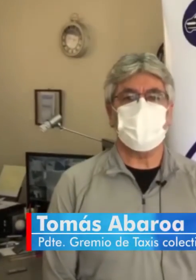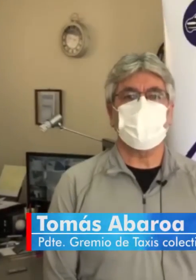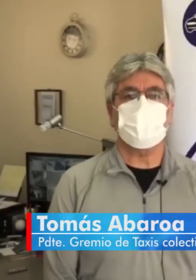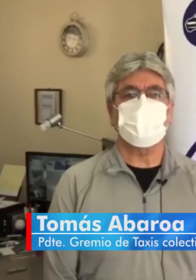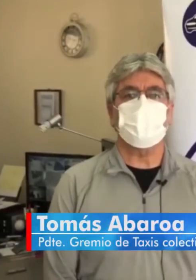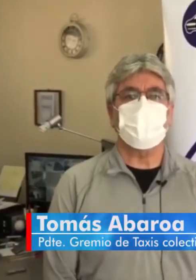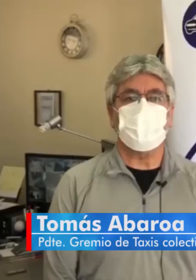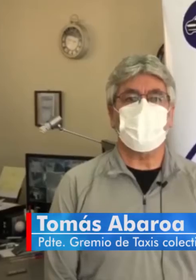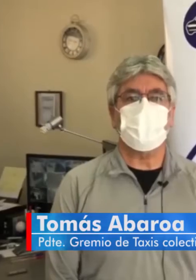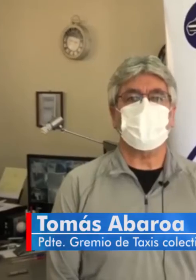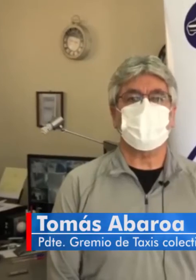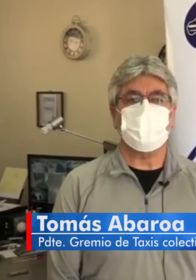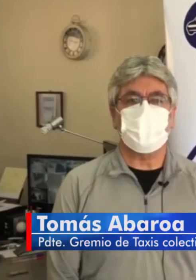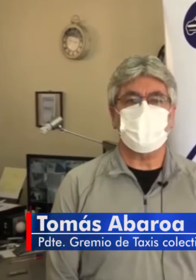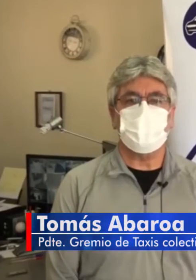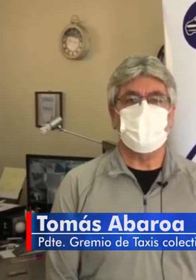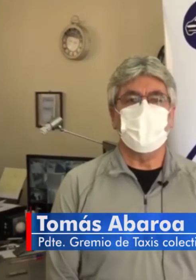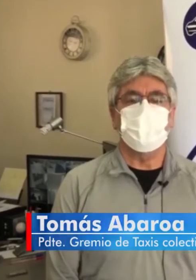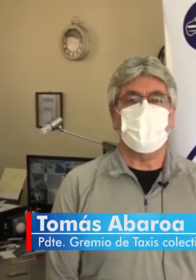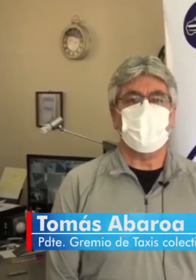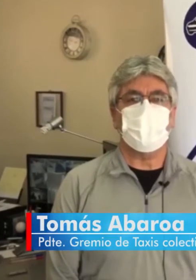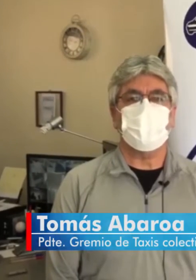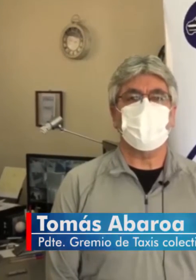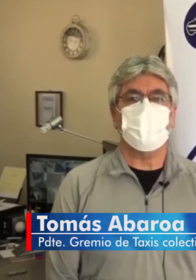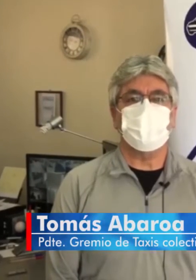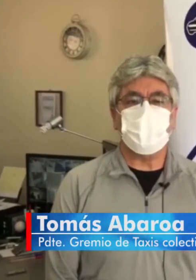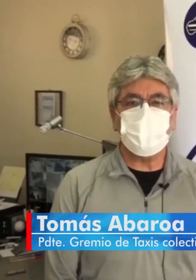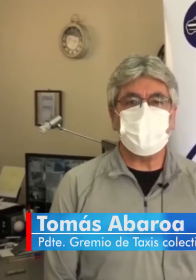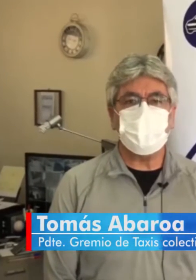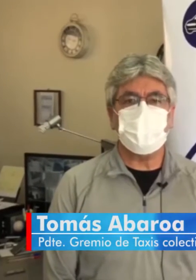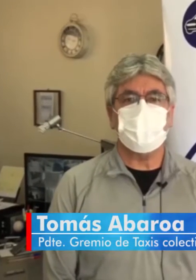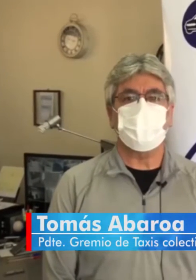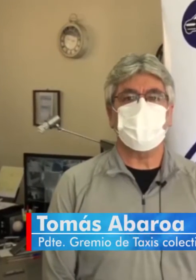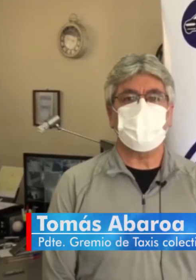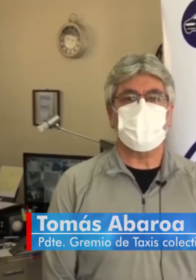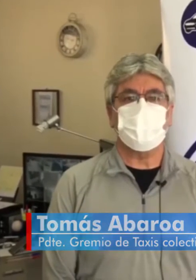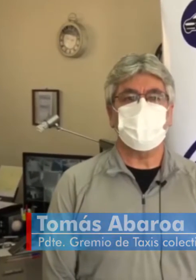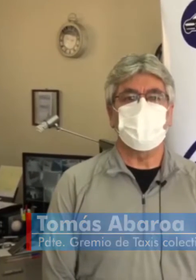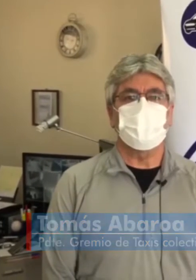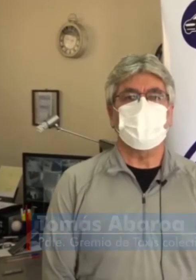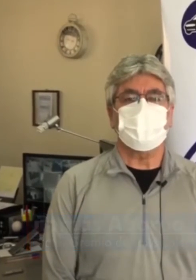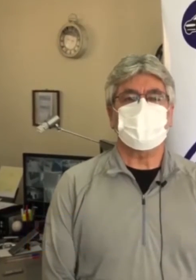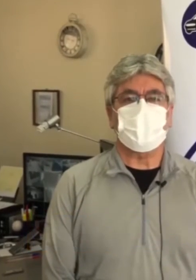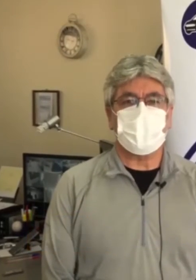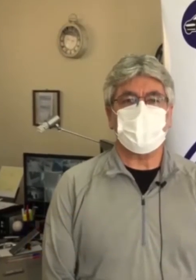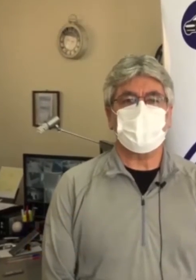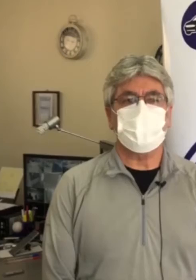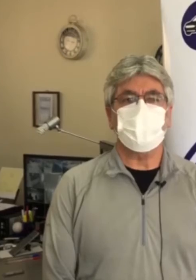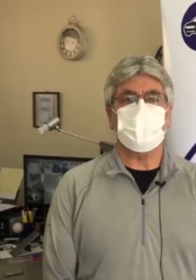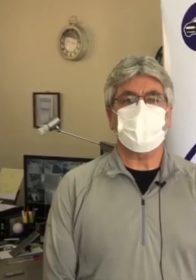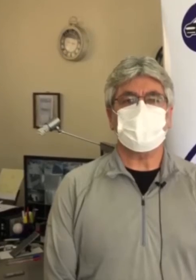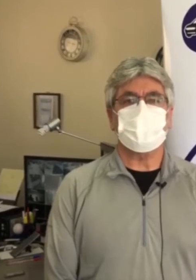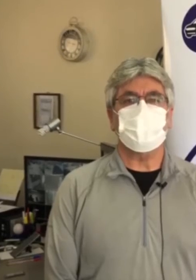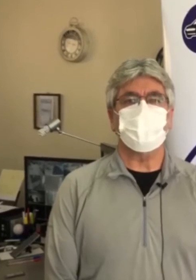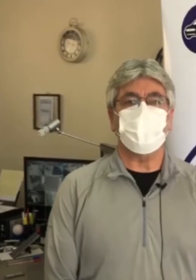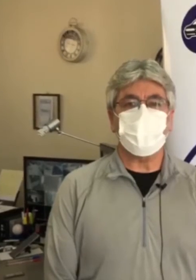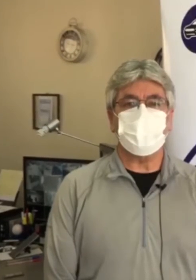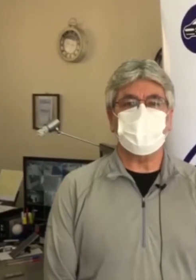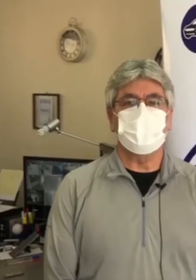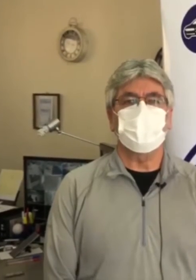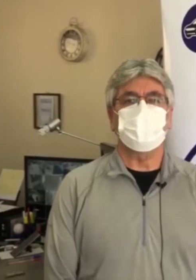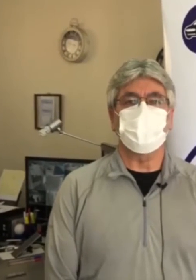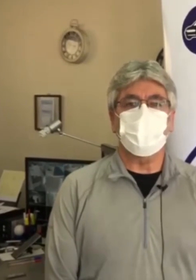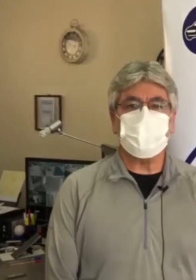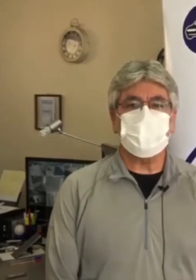creemos que es una medida aceptable para prevenir el contagio y sacar de una vez el